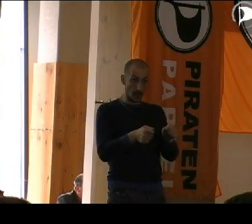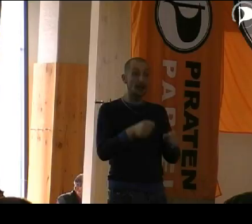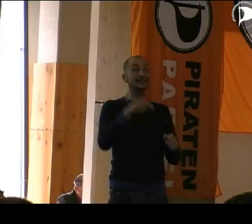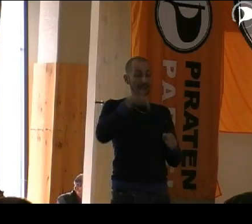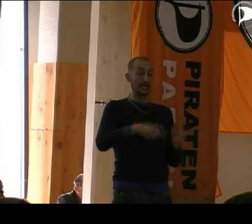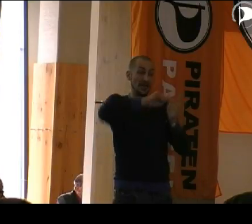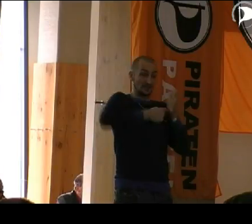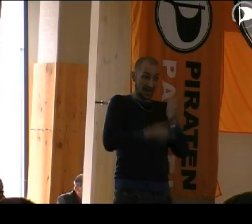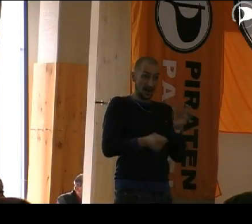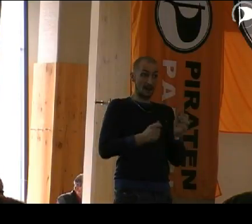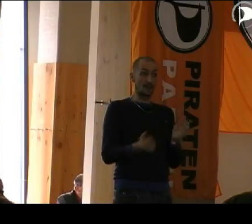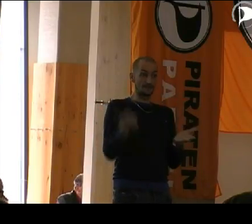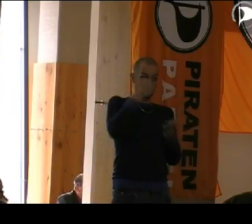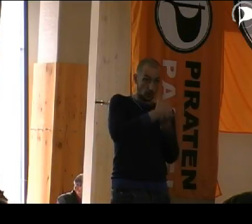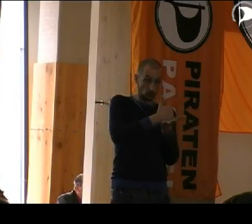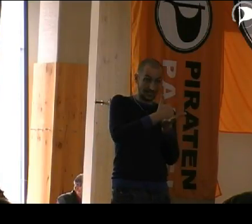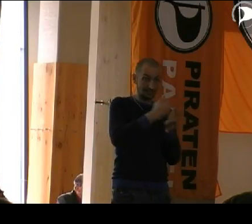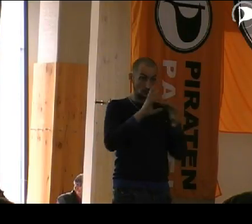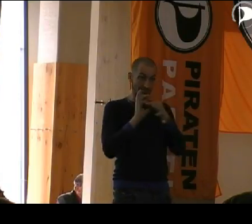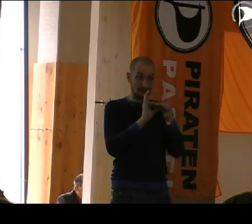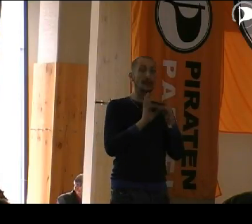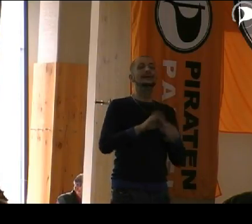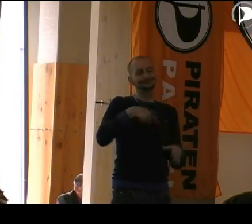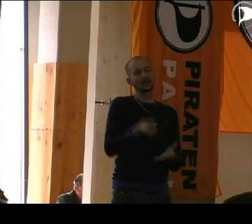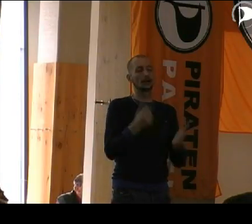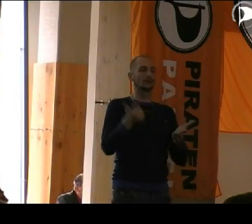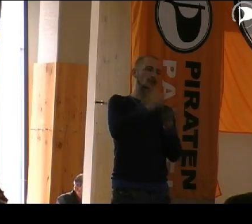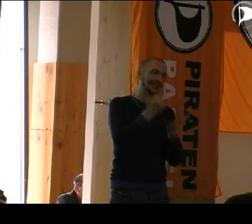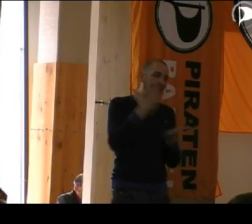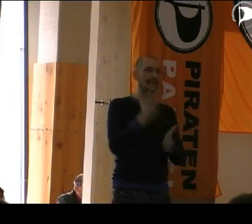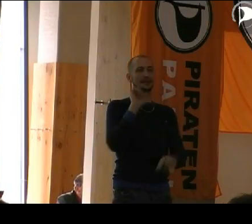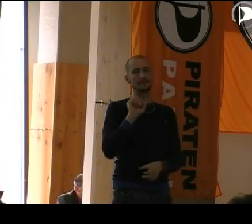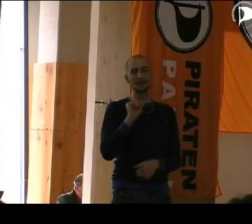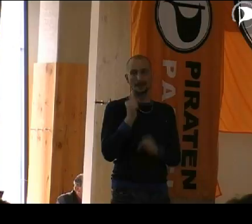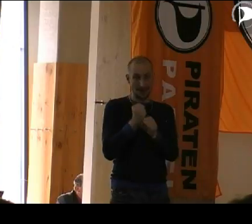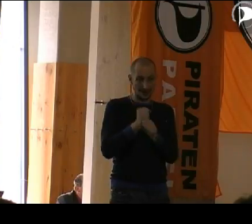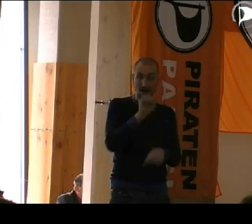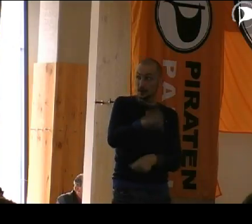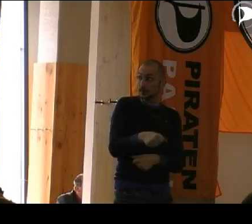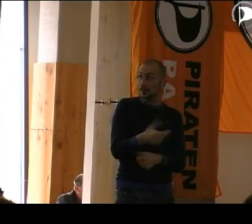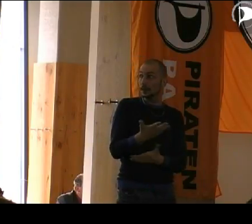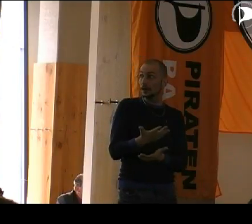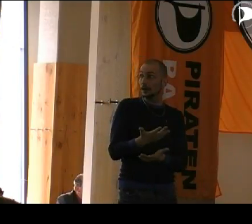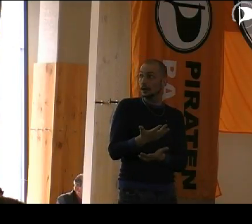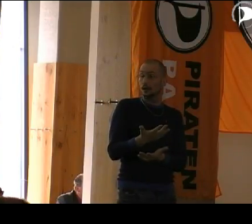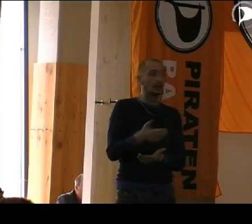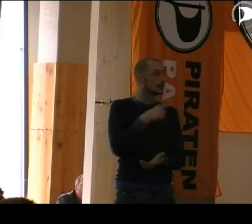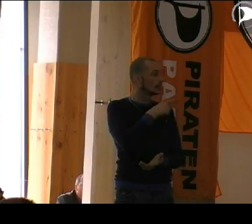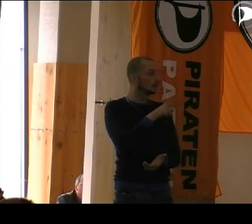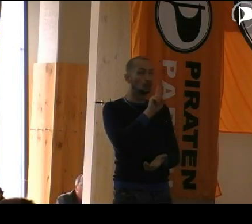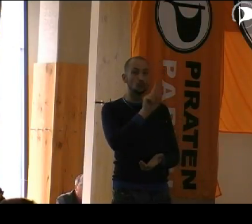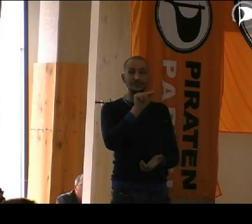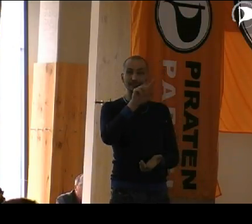des vorstands betreffen damit war das jetzt mit dem vorteil dann irgendwann machen können gute du hast den antrag gestellt